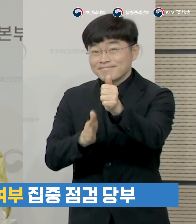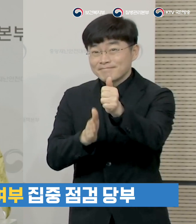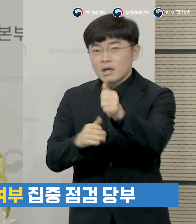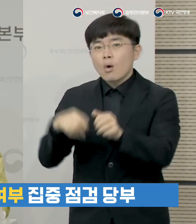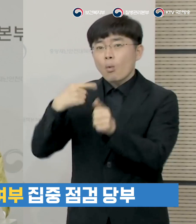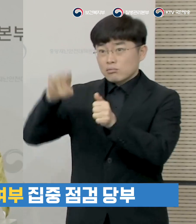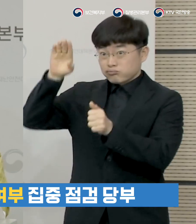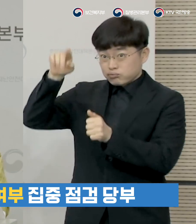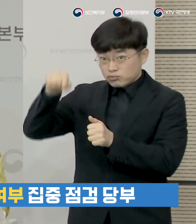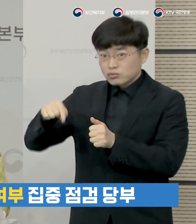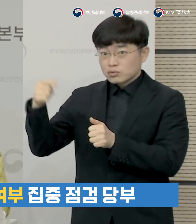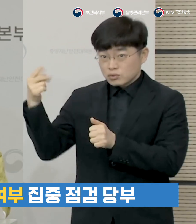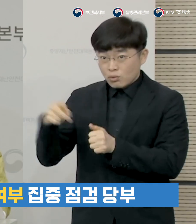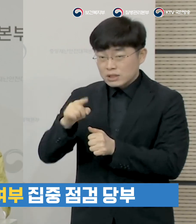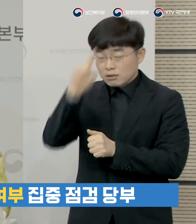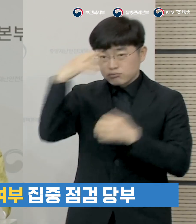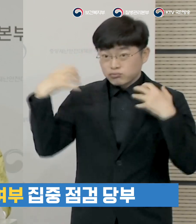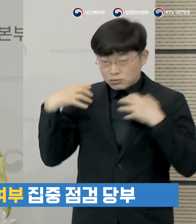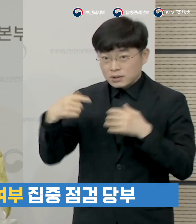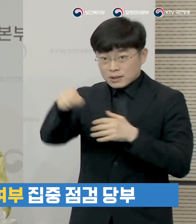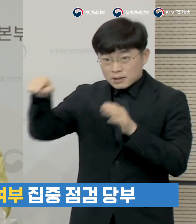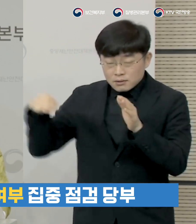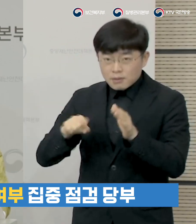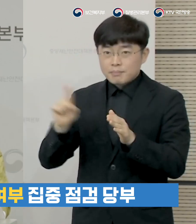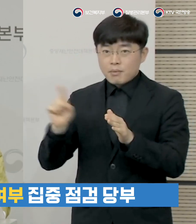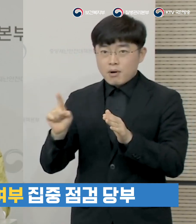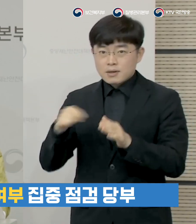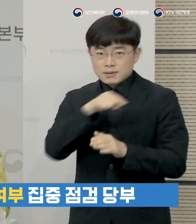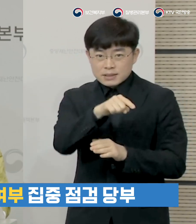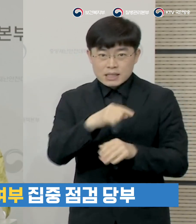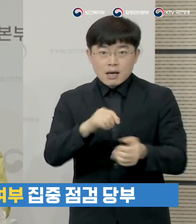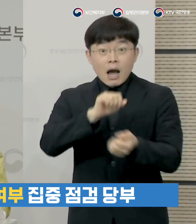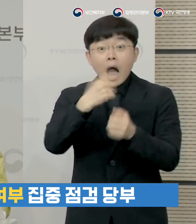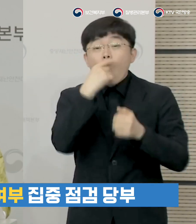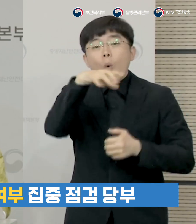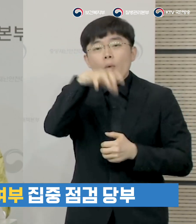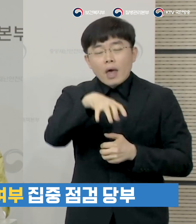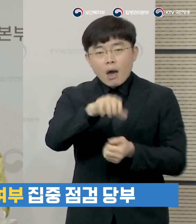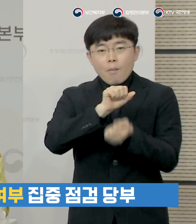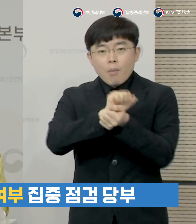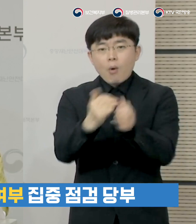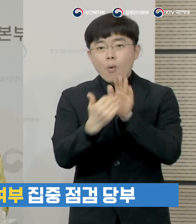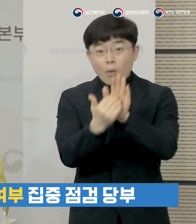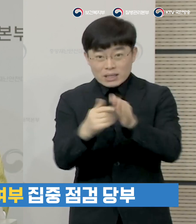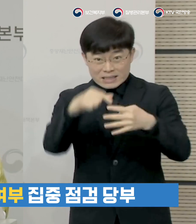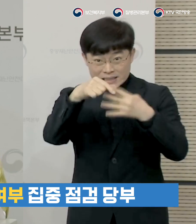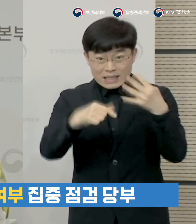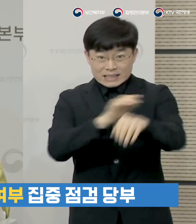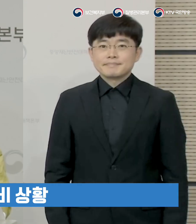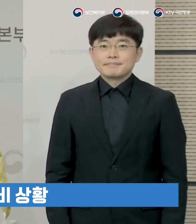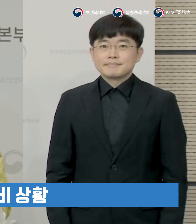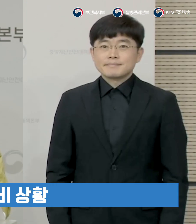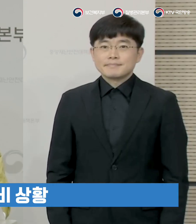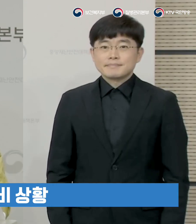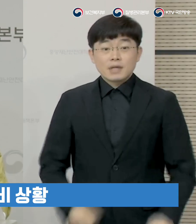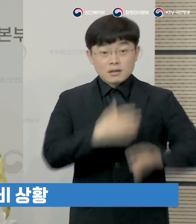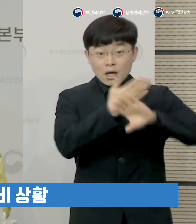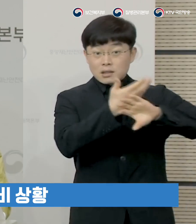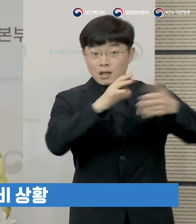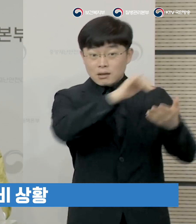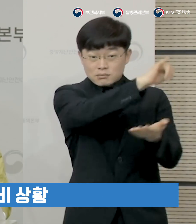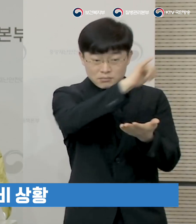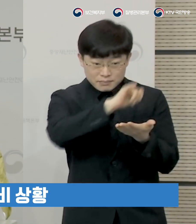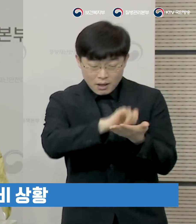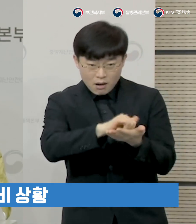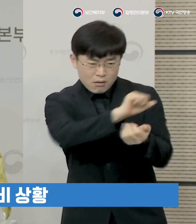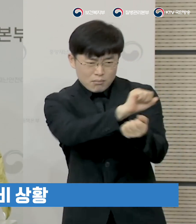교육부와 관계기관에서는 학원들의 방역 지침 이행 여부를 집중 점검해 줄 것을 당부하였습니다. 해외 입국자에